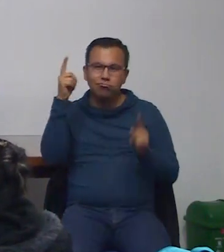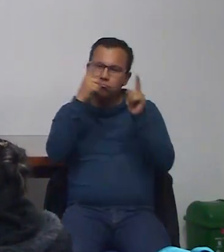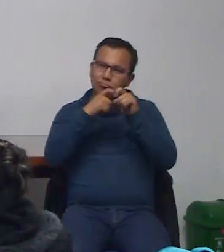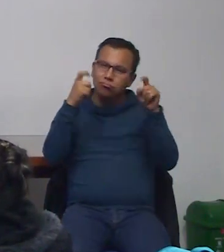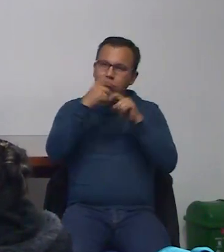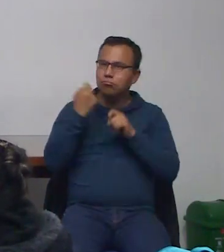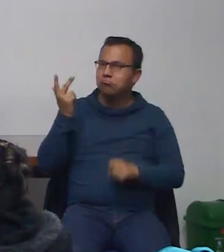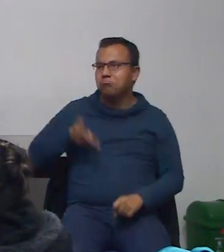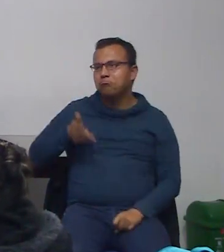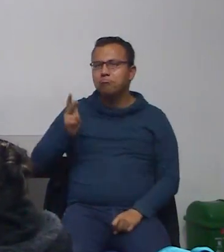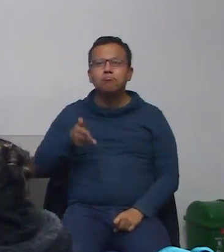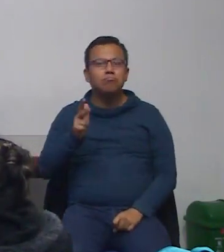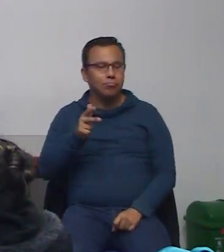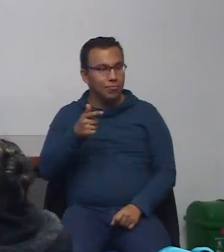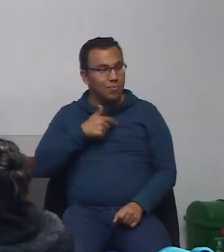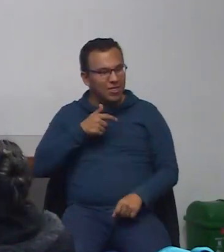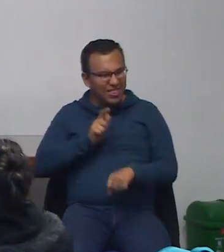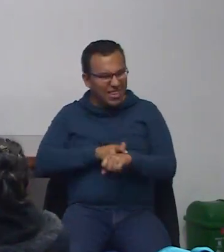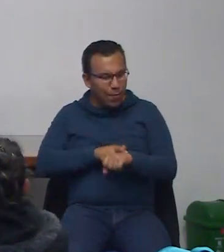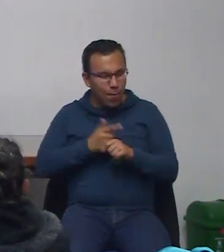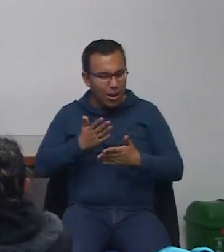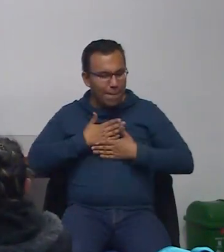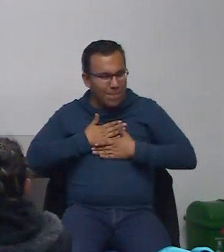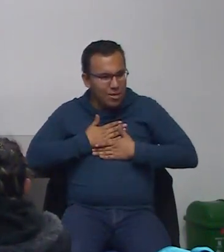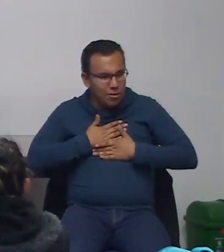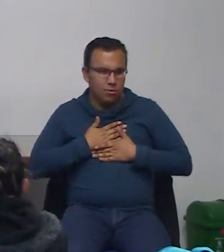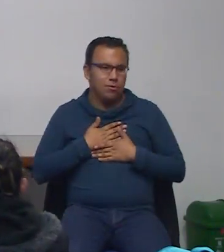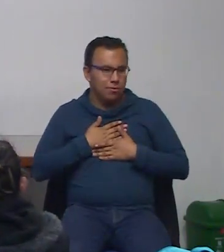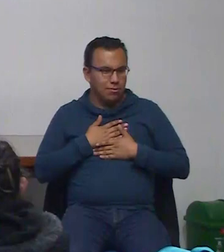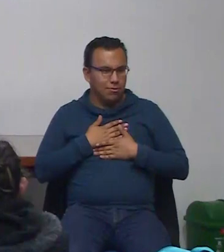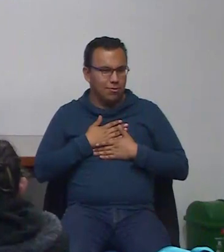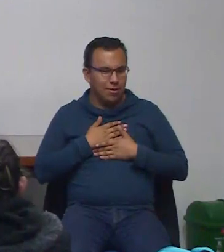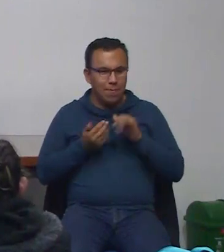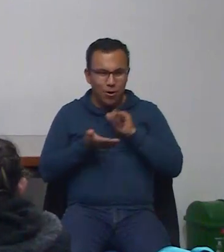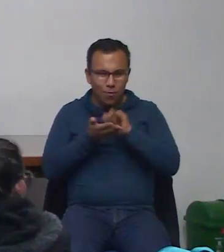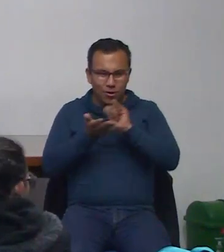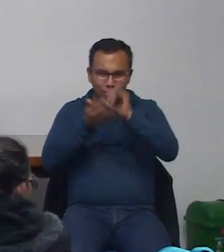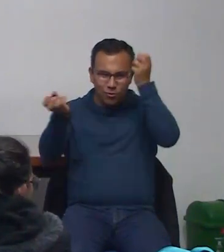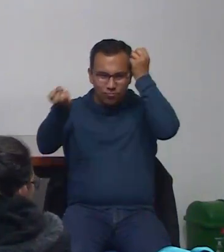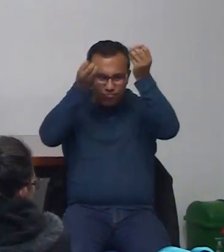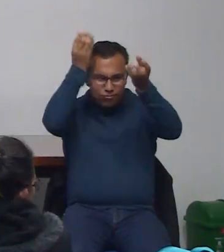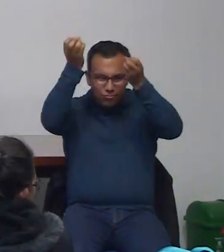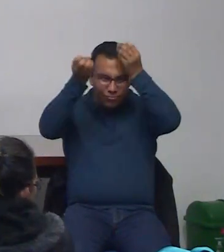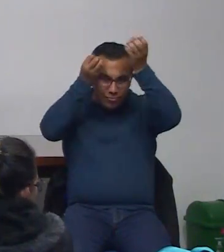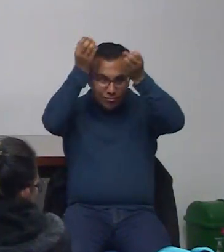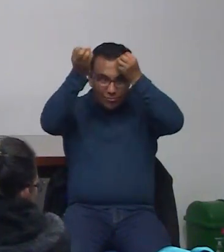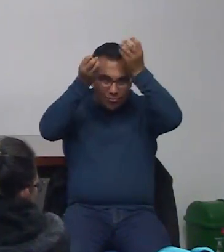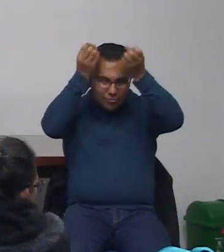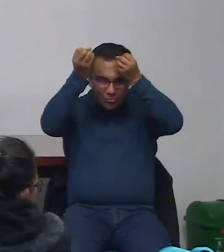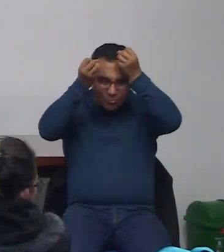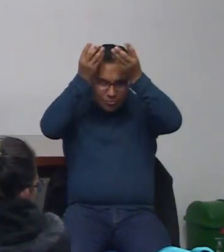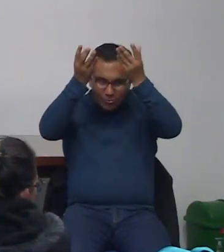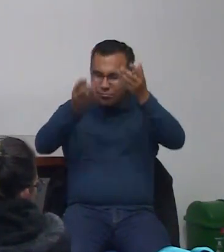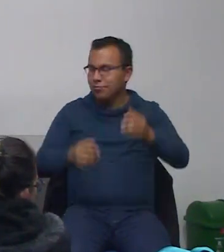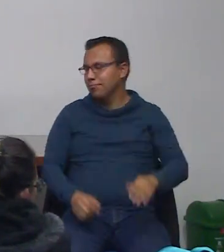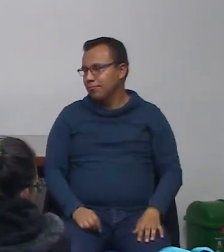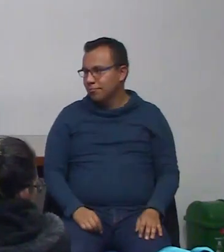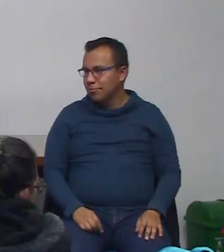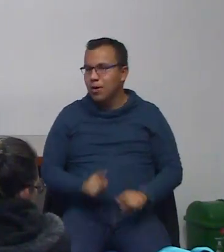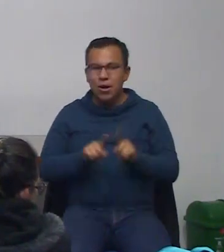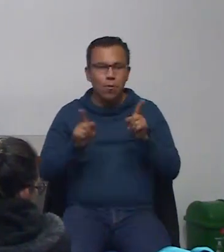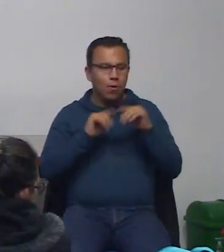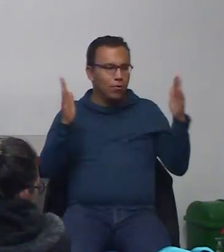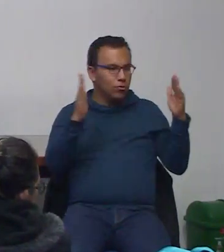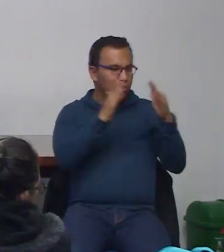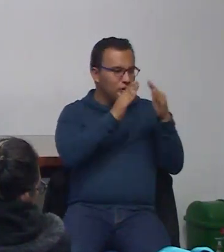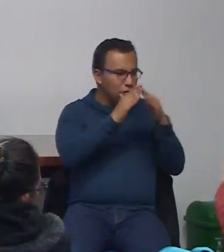para tener espacio para mí todo eso se refleja En qué en la creatividad en la productividad en el trabajo si yo me encierro